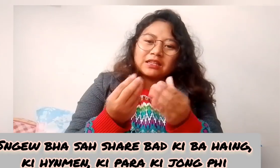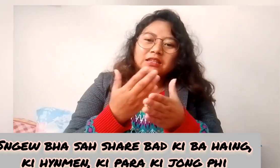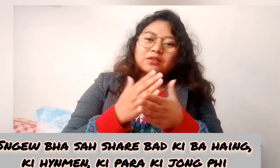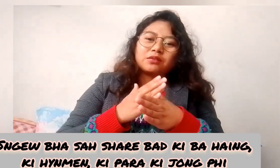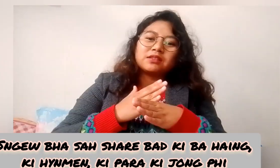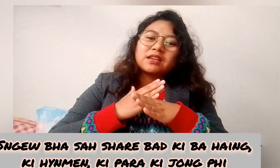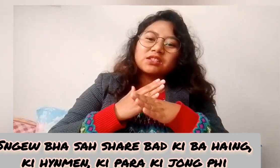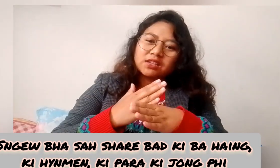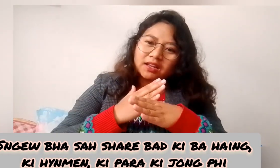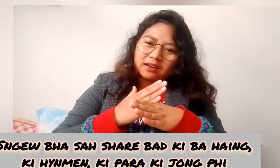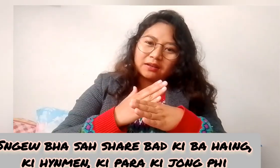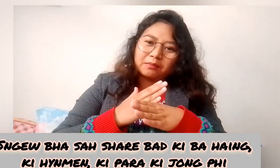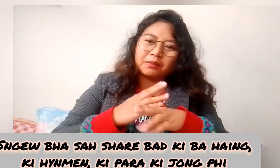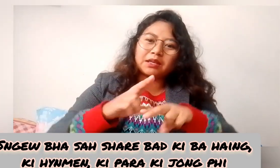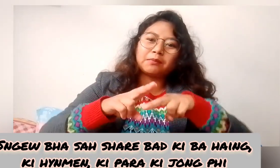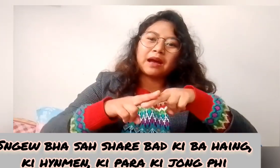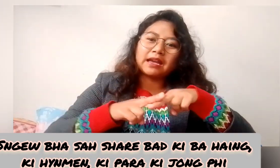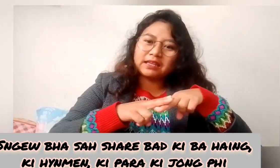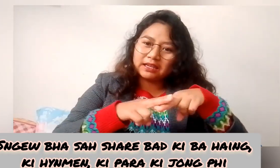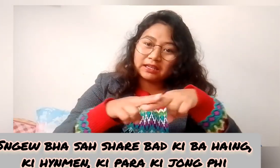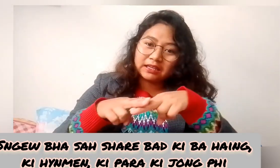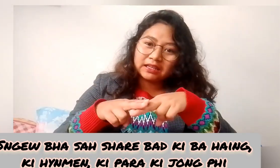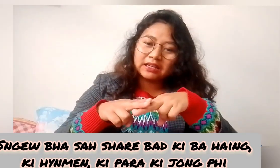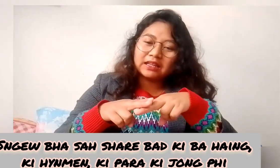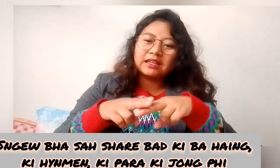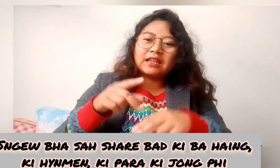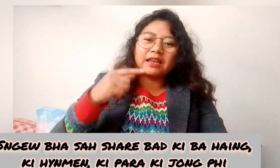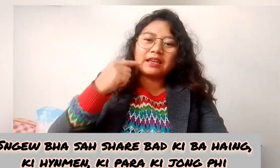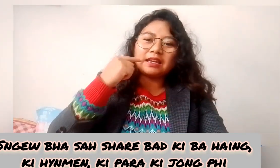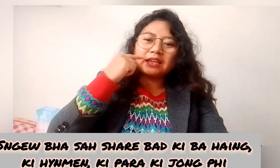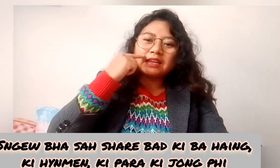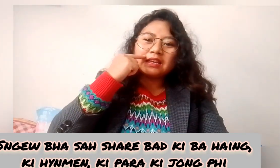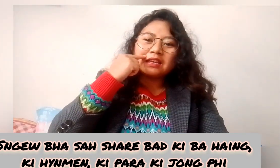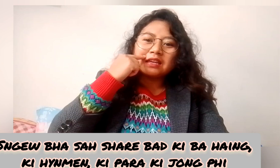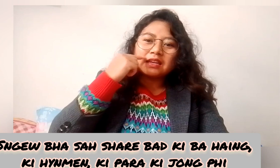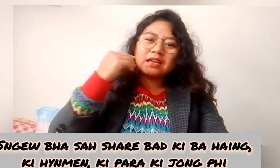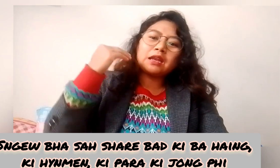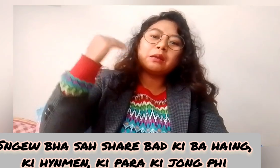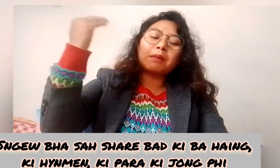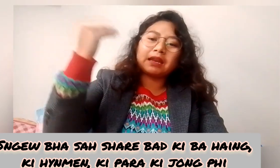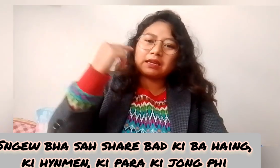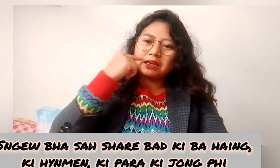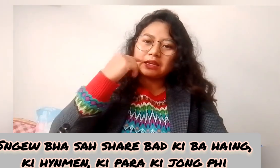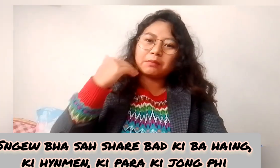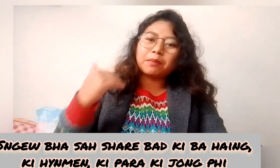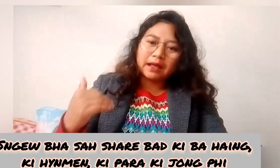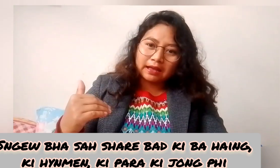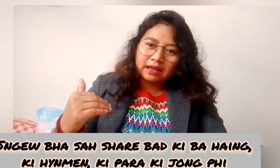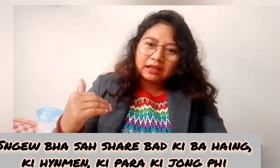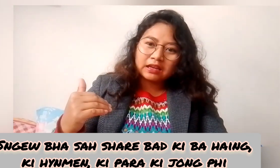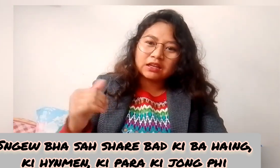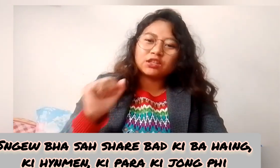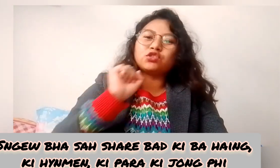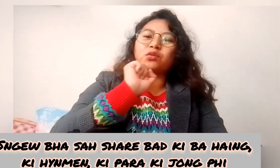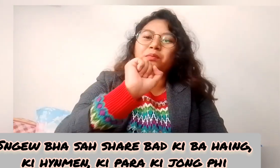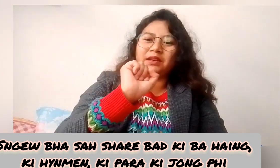Sobha sa share but kibahing asem ki hanmen ki para ki